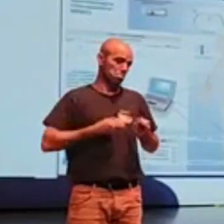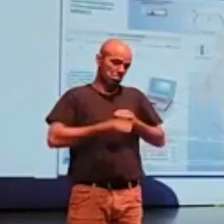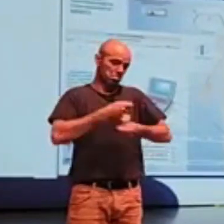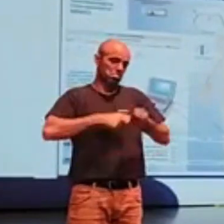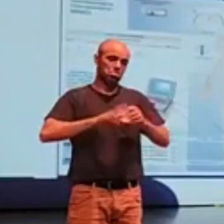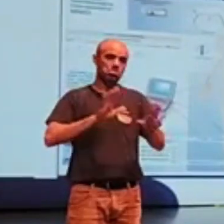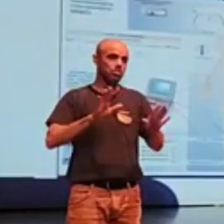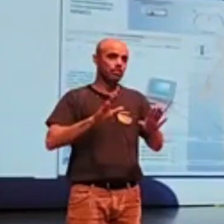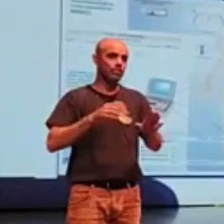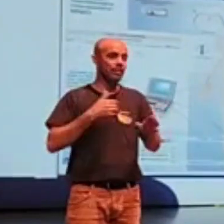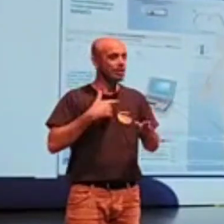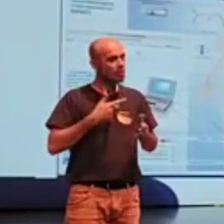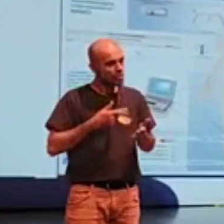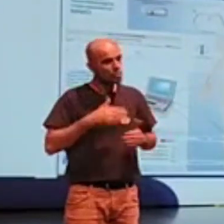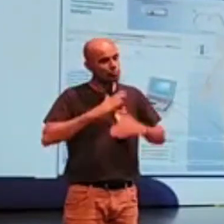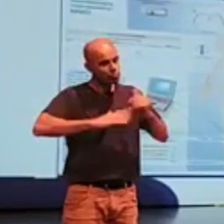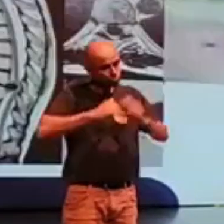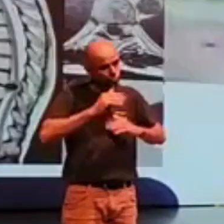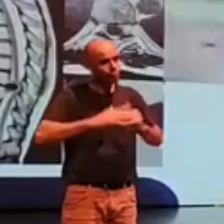mas é o que nós buscamos.